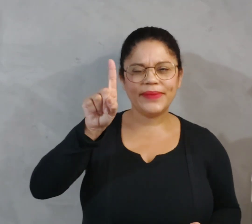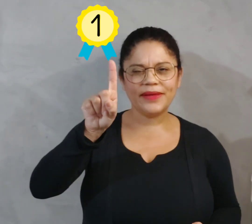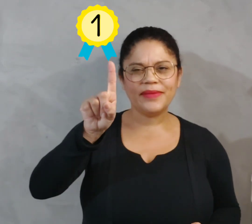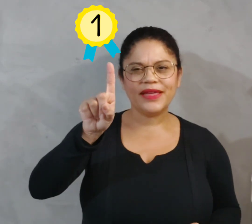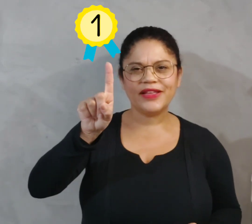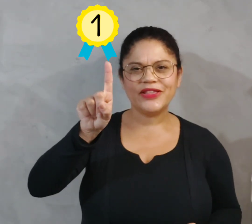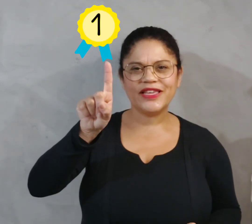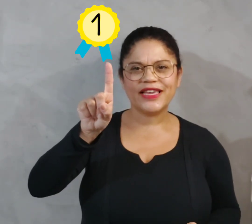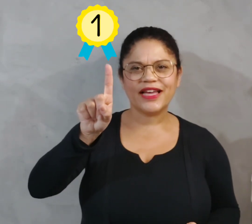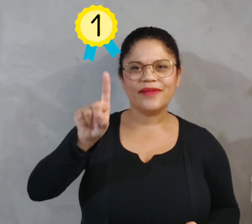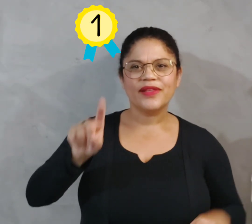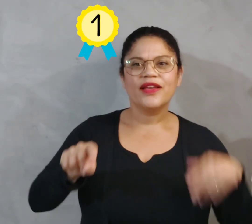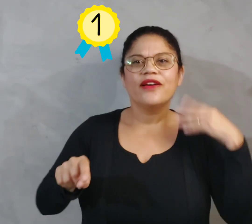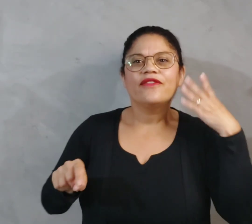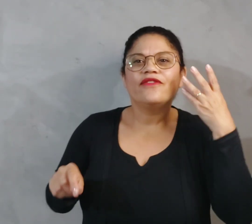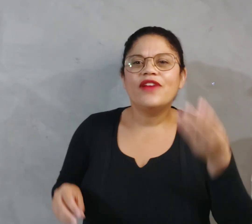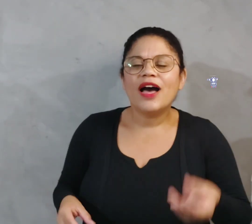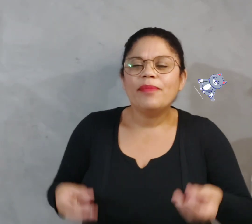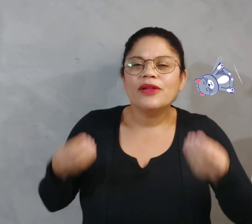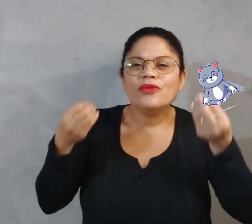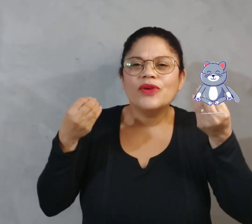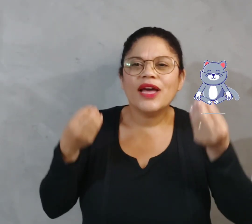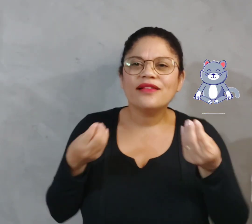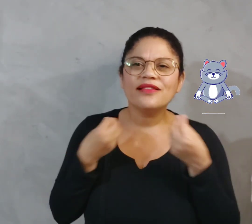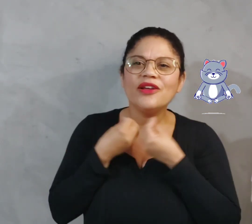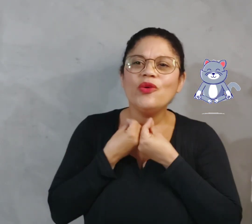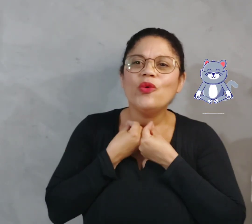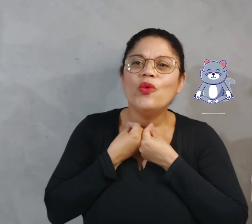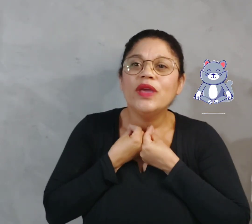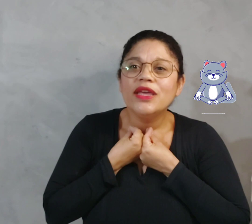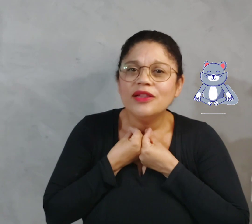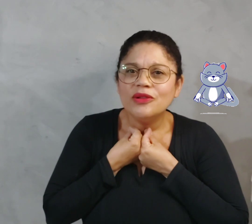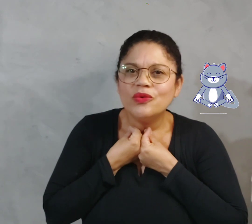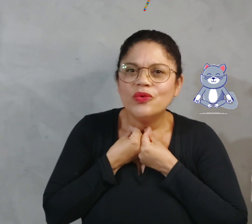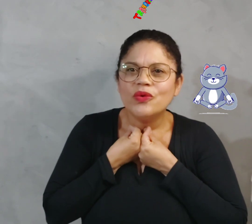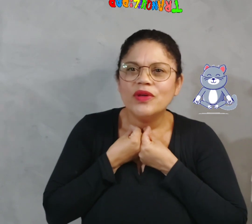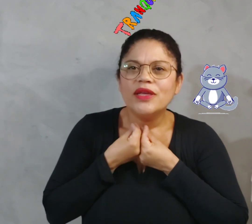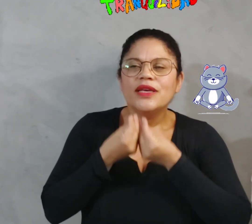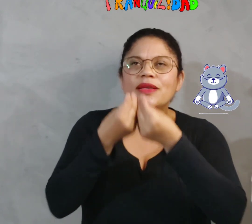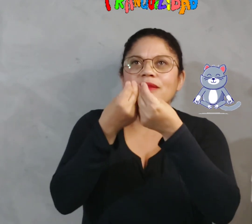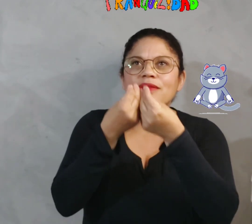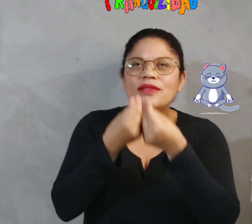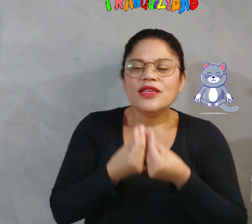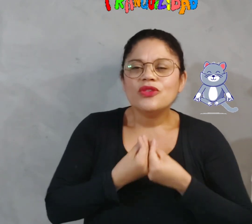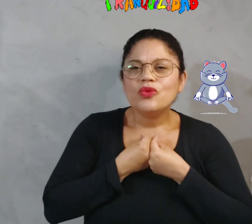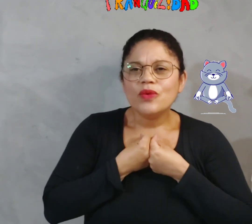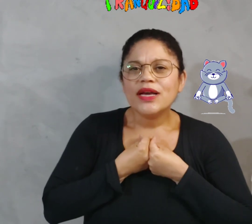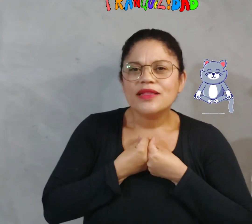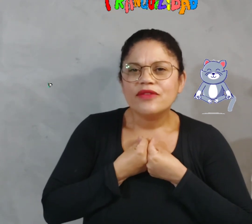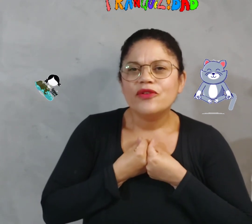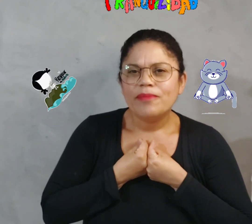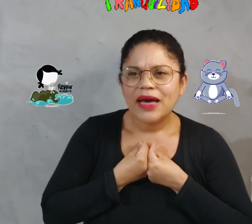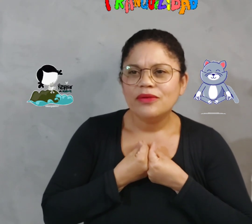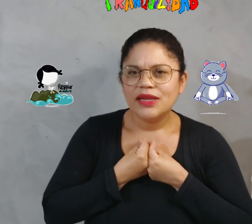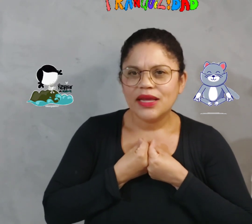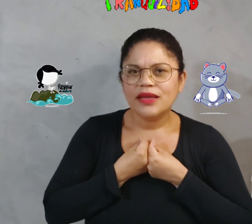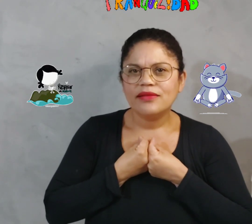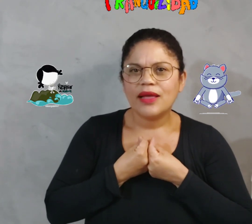Primeira dica, vá para um lugar tranquilo. Se sua casa for barulhenta,